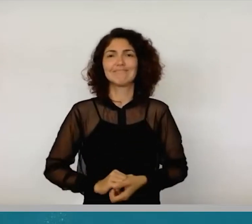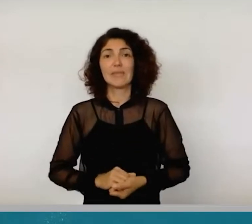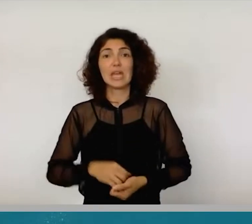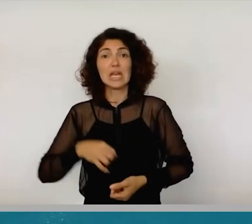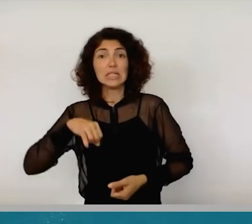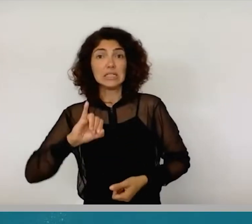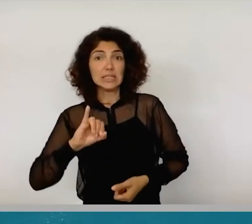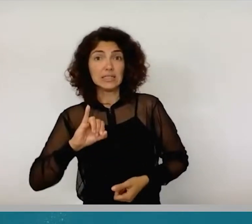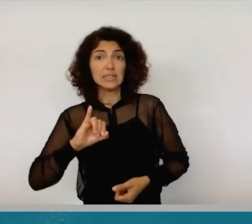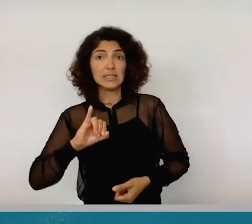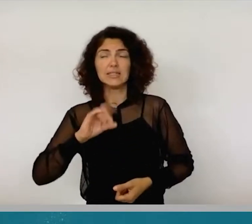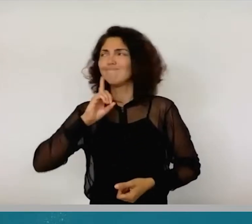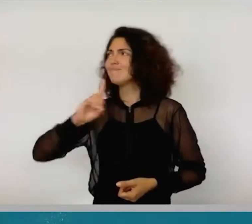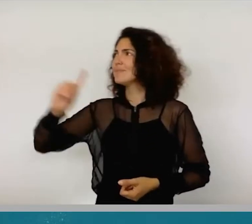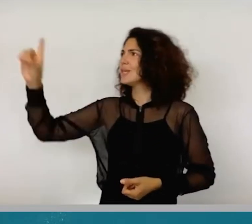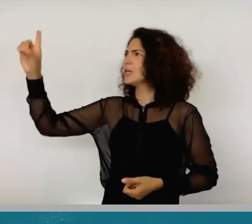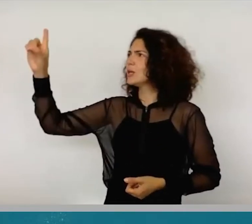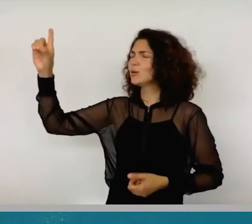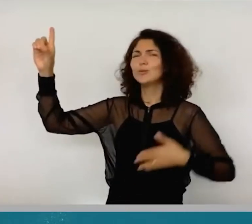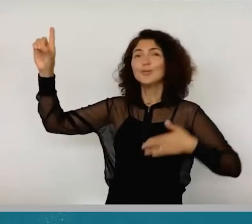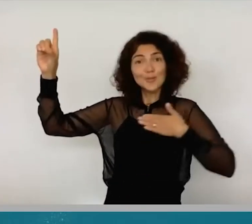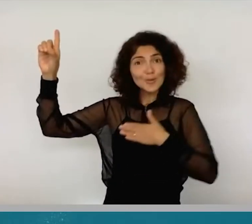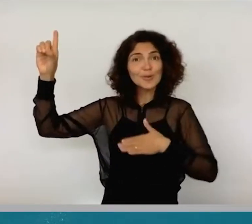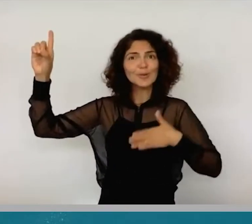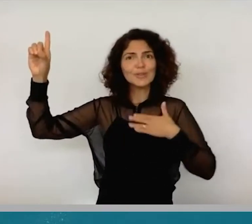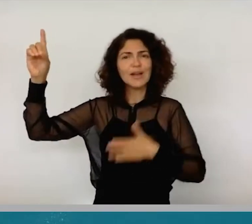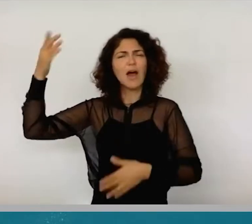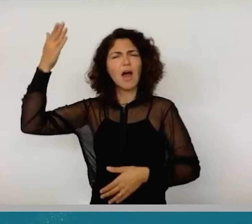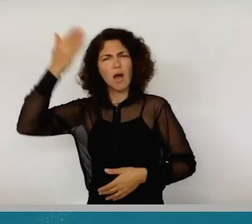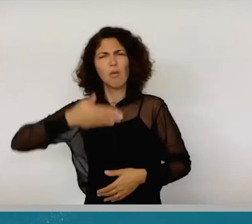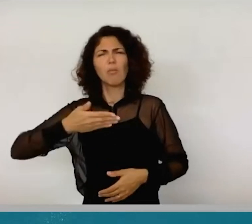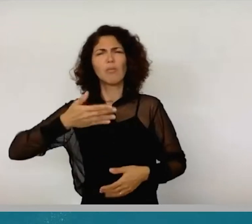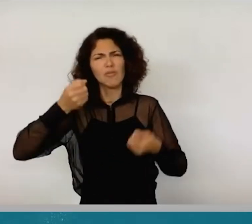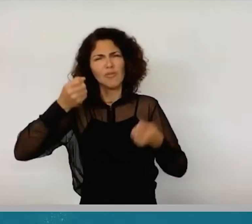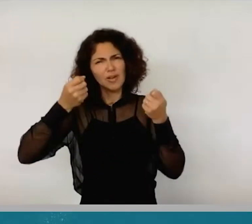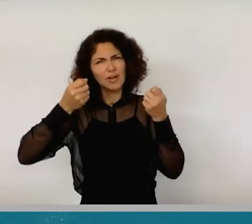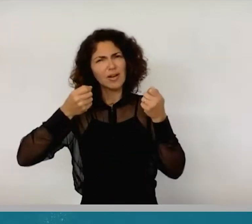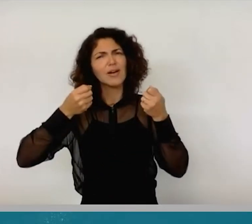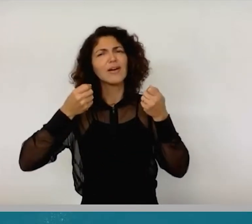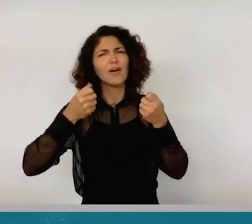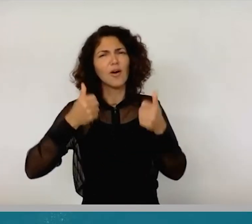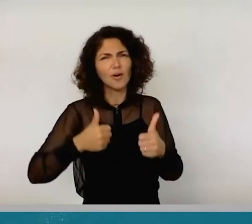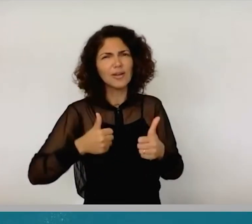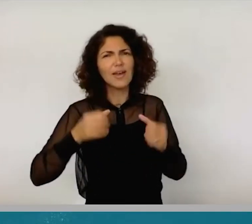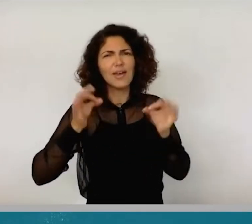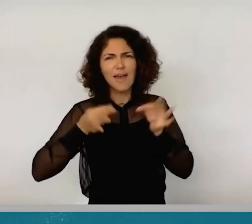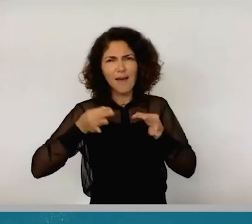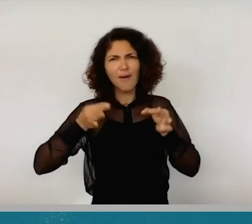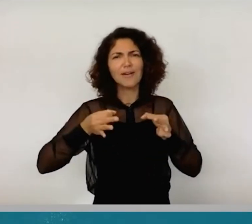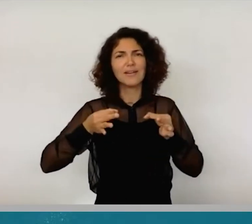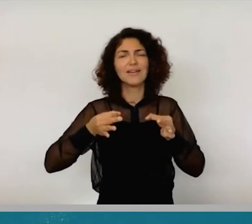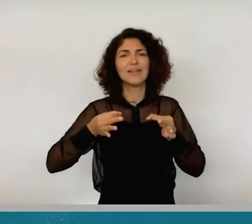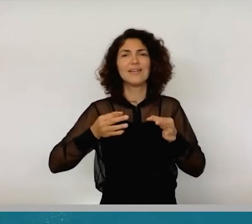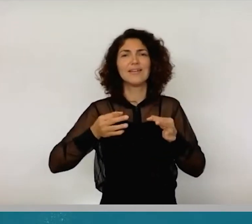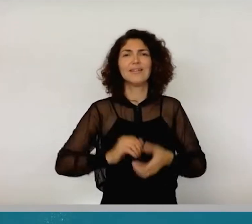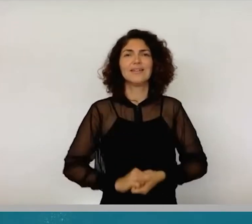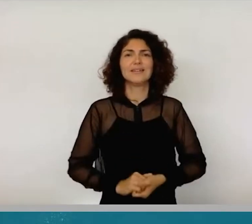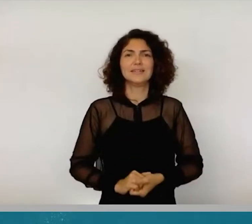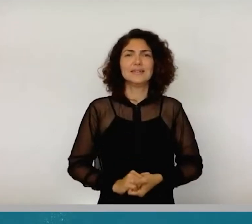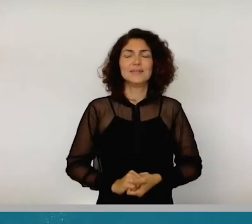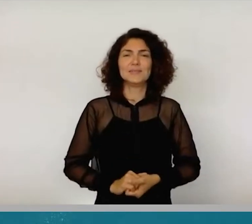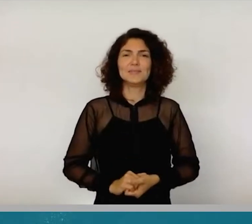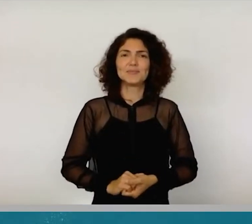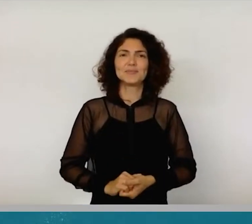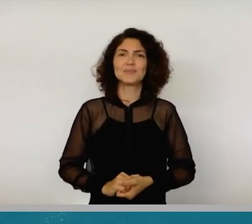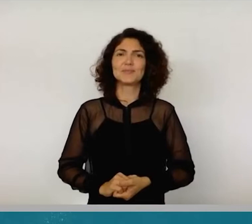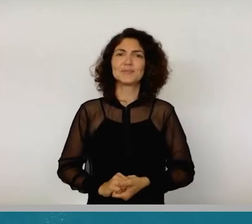provações, mas nem todos são aprovados. Nós precisamos aproveitar cada aprovação para ser aprovado.